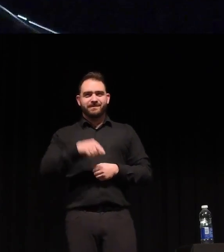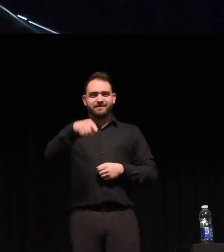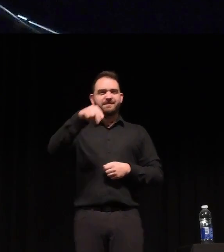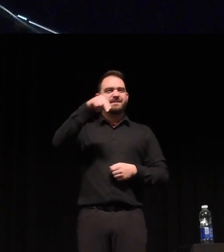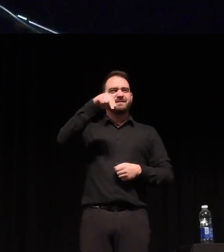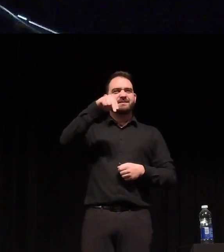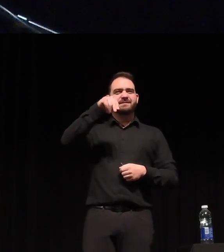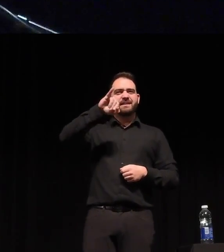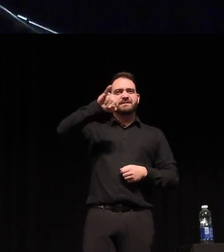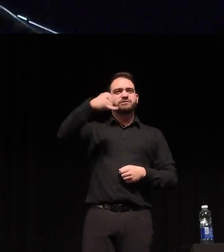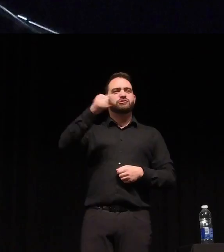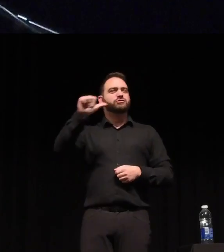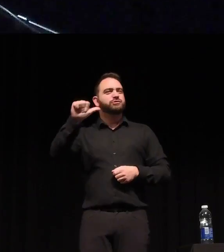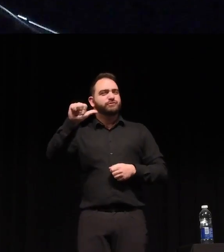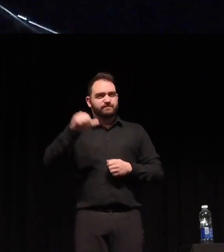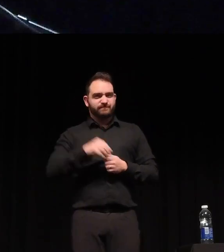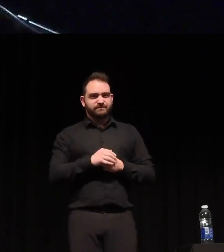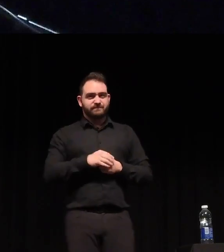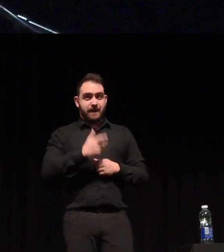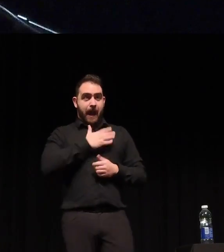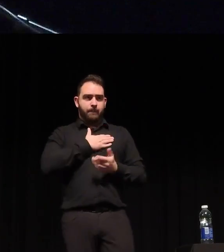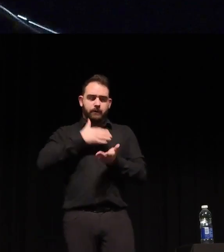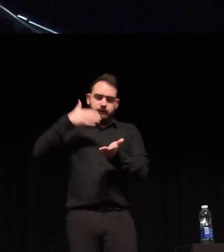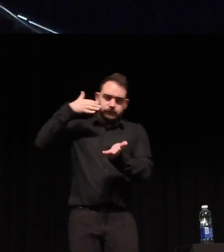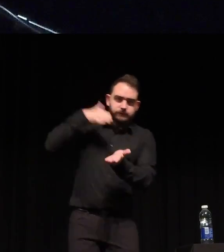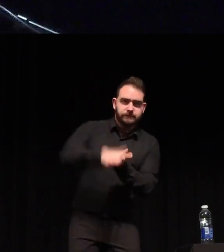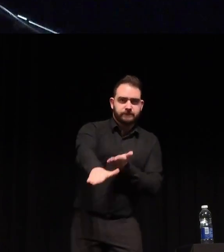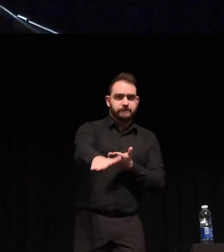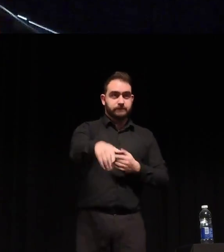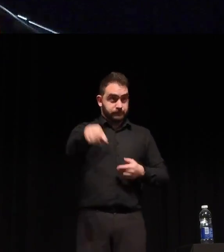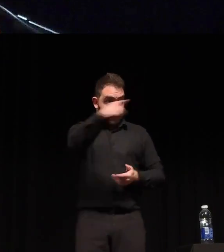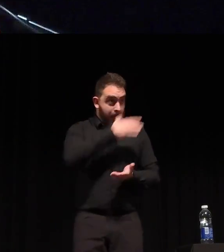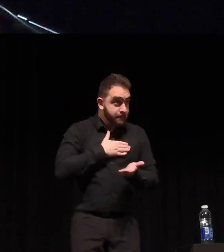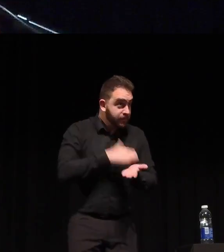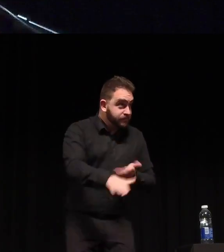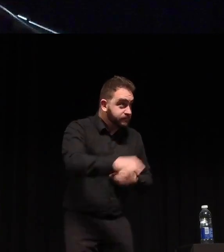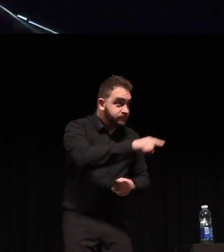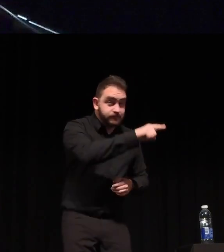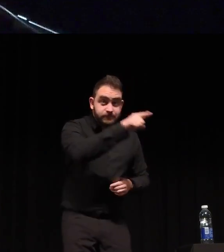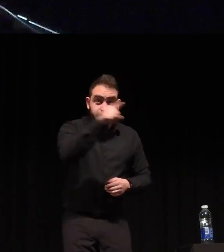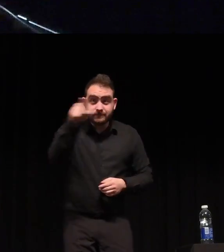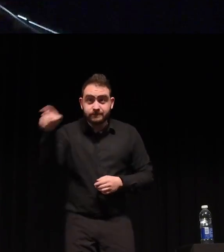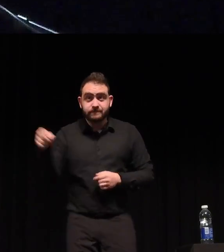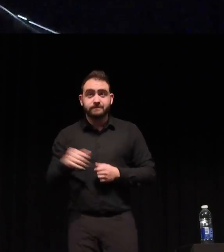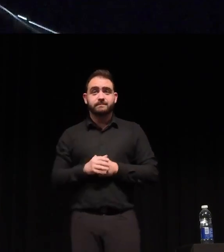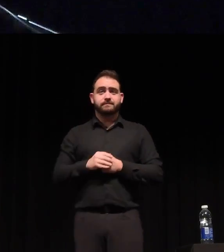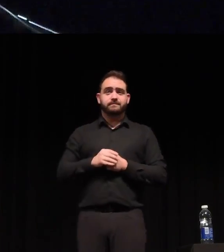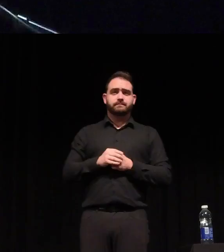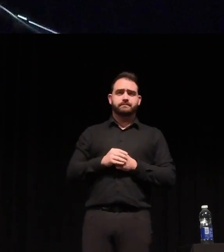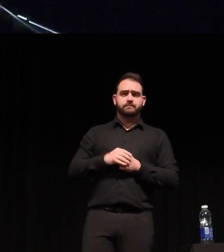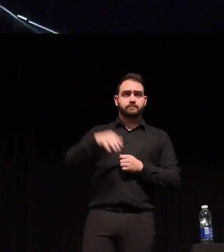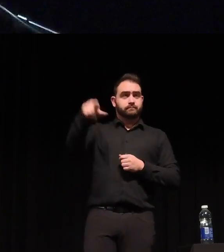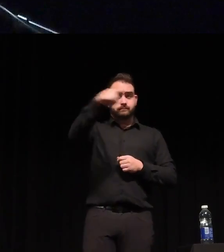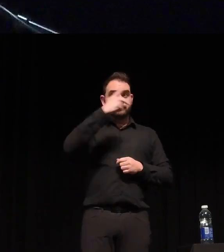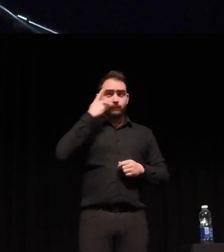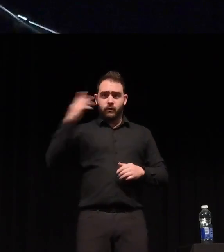ça glisser. Aimez-vous ça glisser? Ah, Nijig, là, quand il voit des herbes hautes, il glisse dans les herbes hautes, ça lui chatouille la